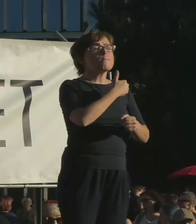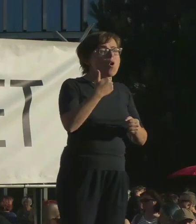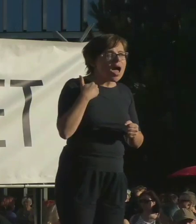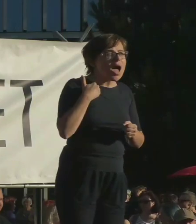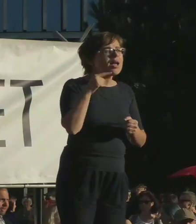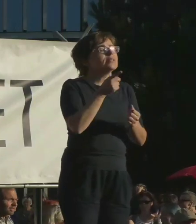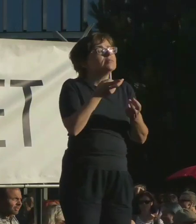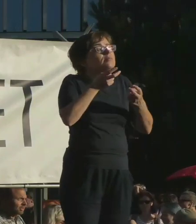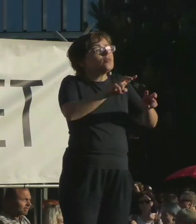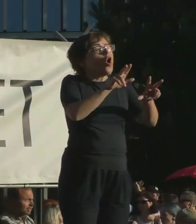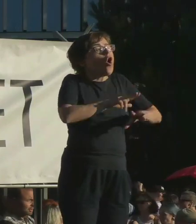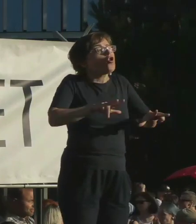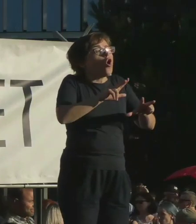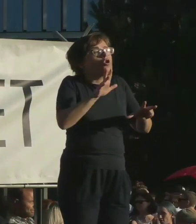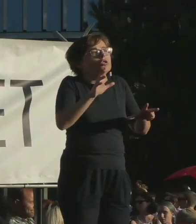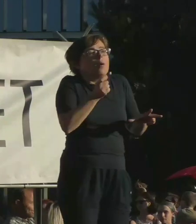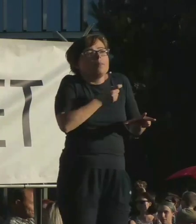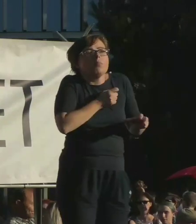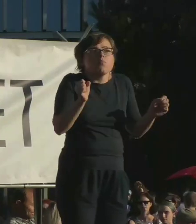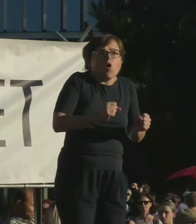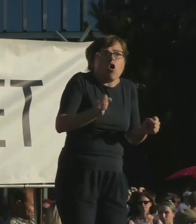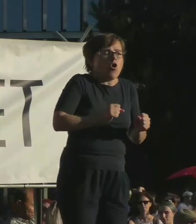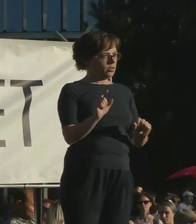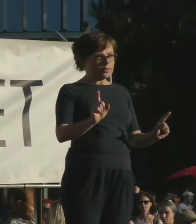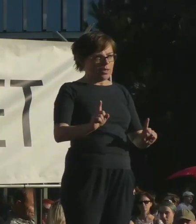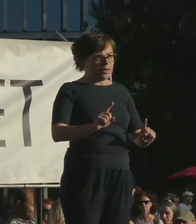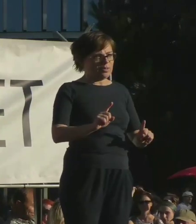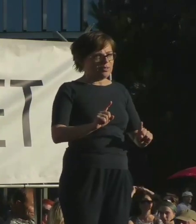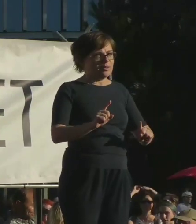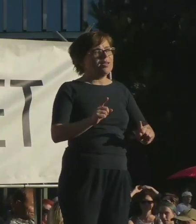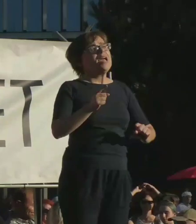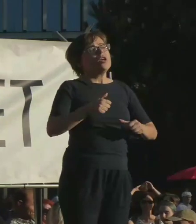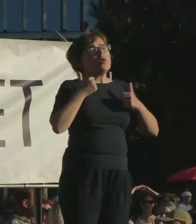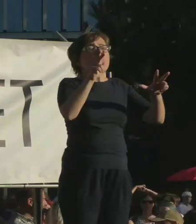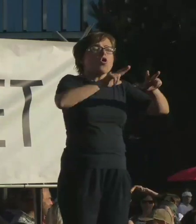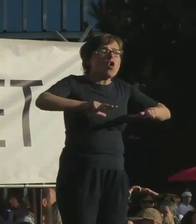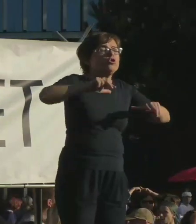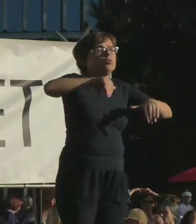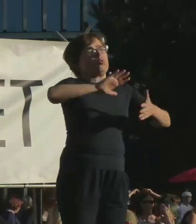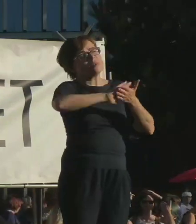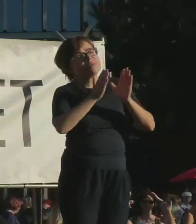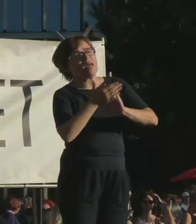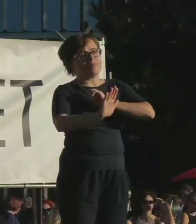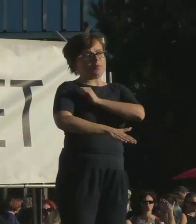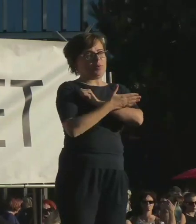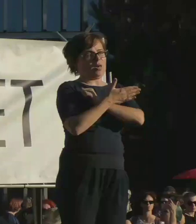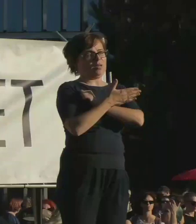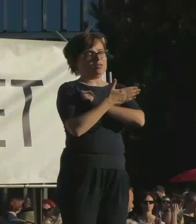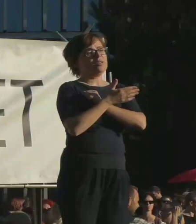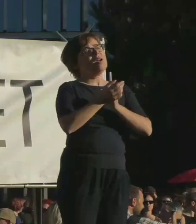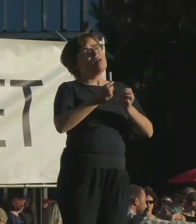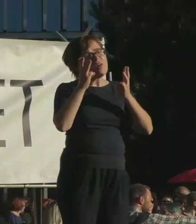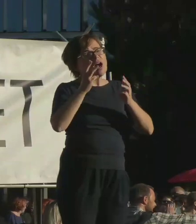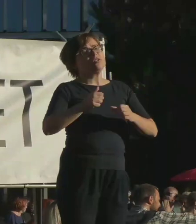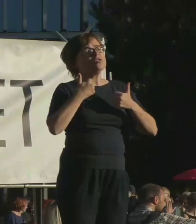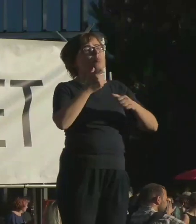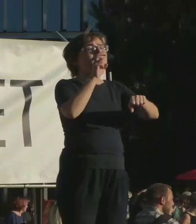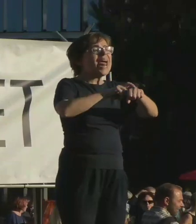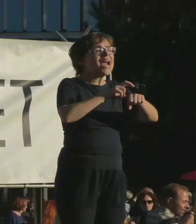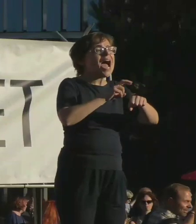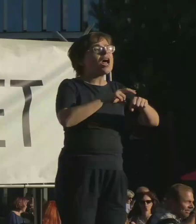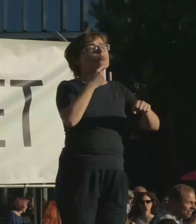zakładali rodzin w lęku. Konieczna, by osoby bliskie mogły wspierać się wzajemnie. Konieczna, by lekarze przestali zasłaniać się